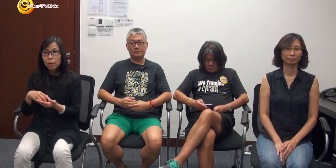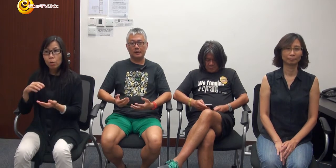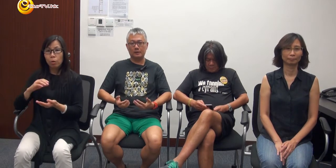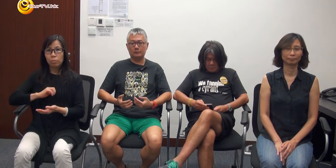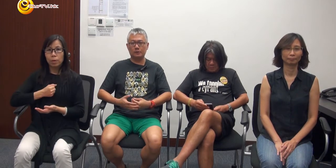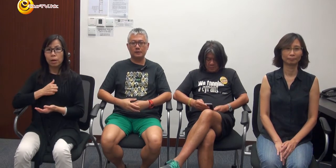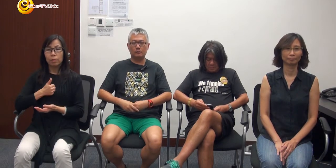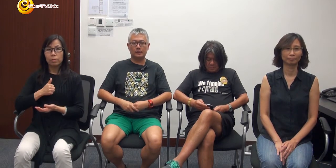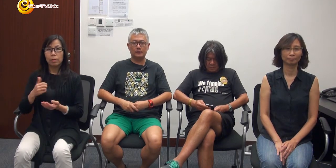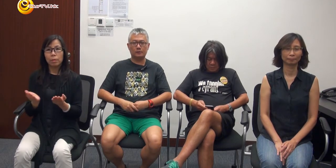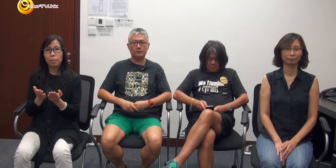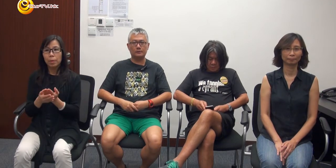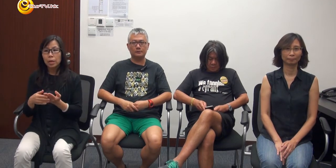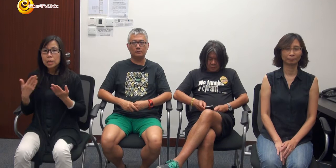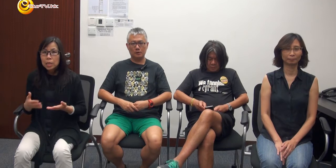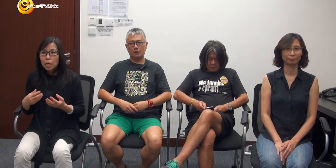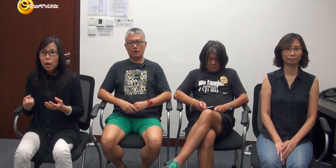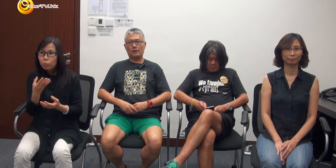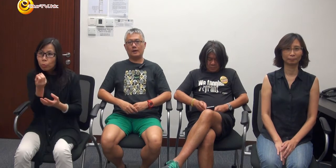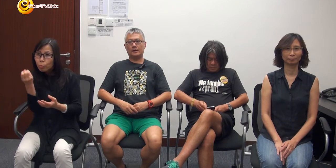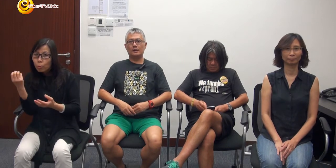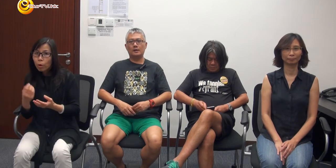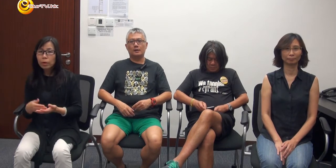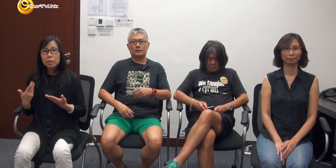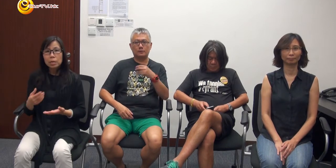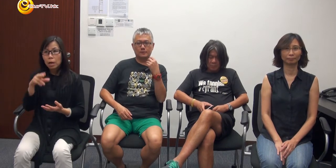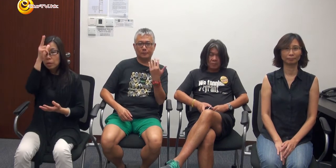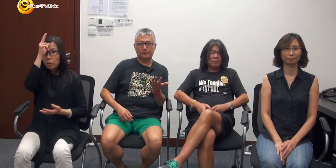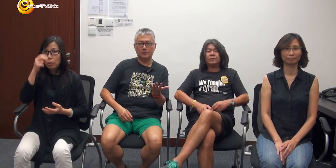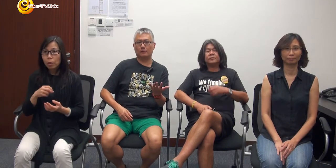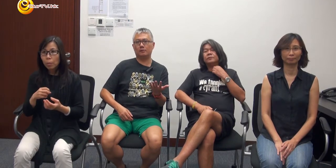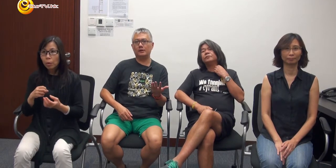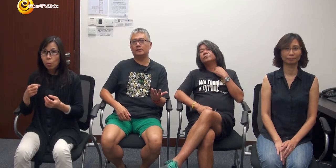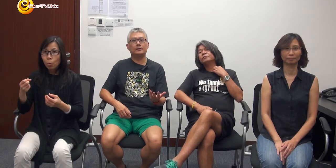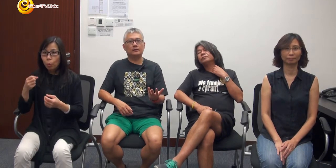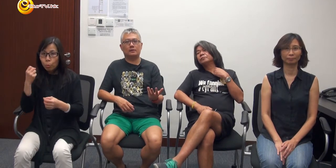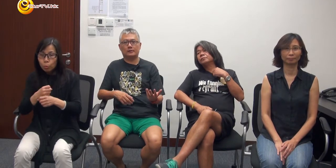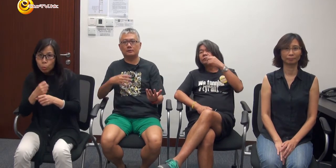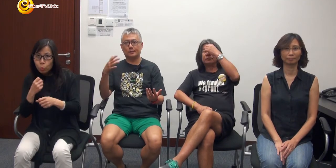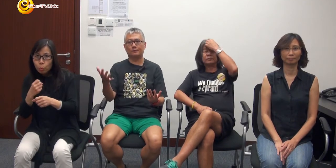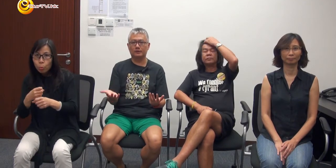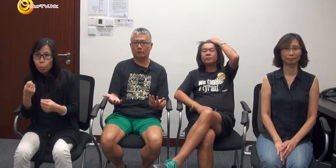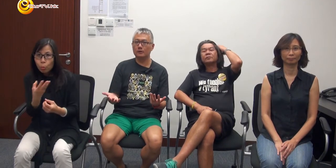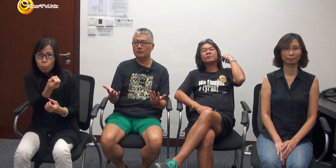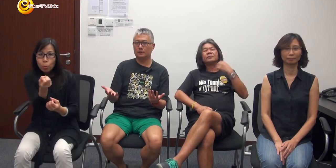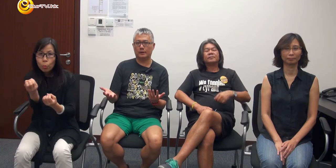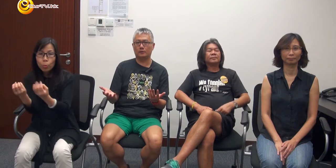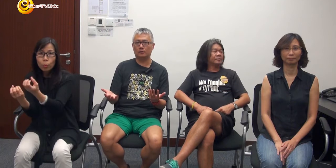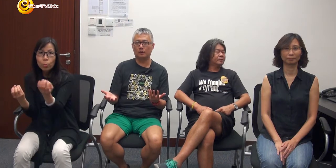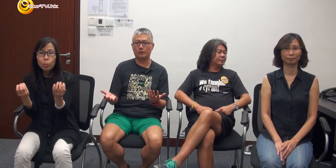息。咁當然你話而家特區政府可以話係製造十個火頭，然之後另外整個十個火頭咧嚟到去